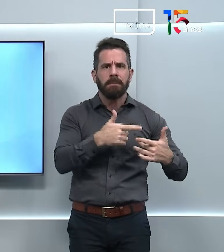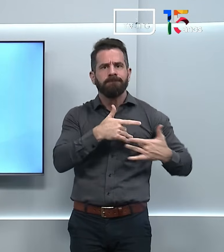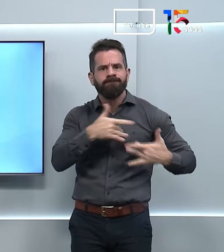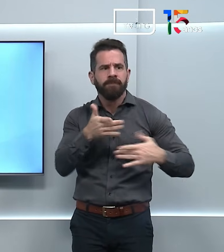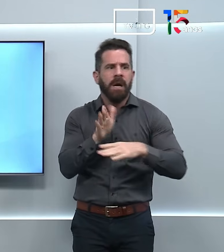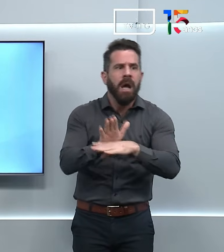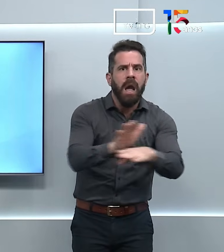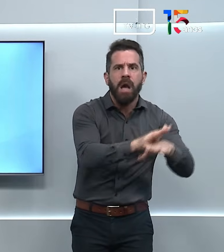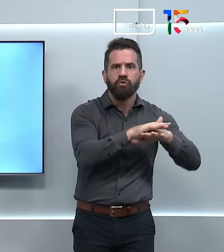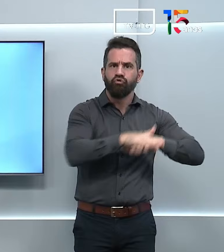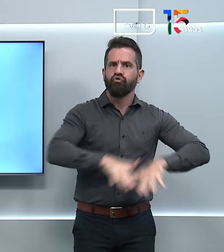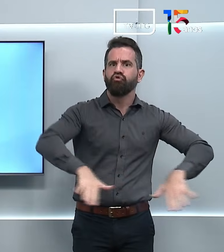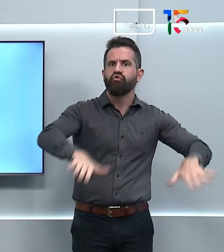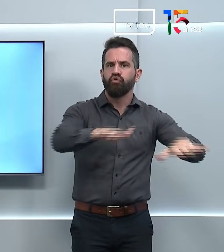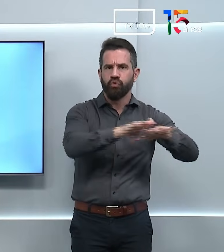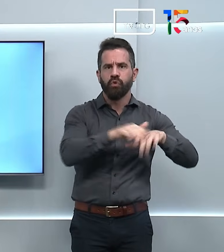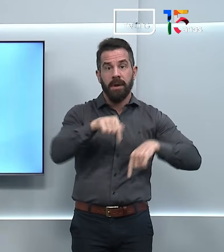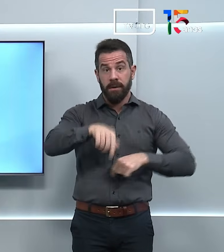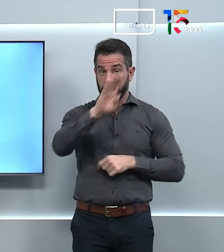ambiente aqui no Brasil.